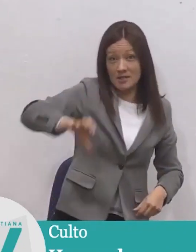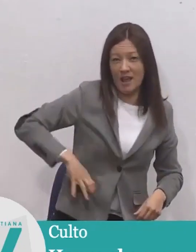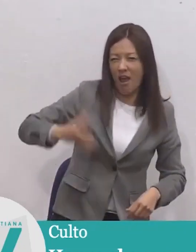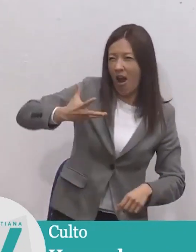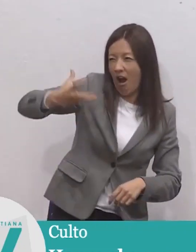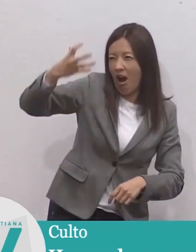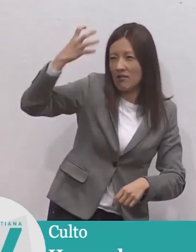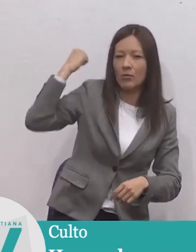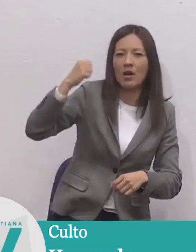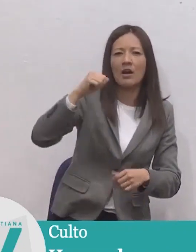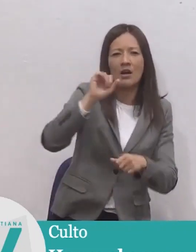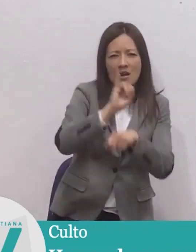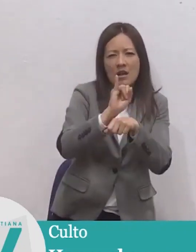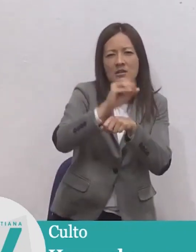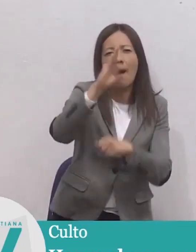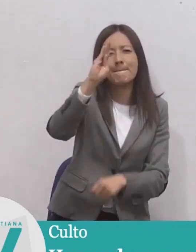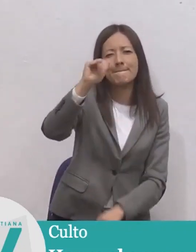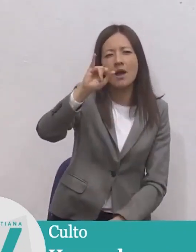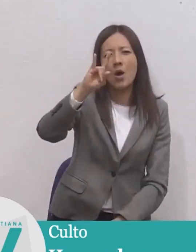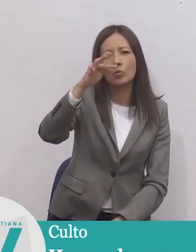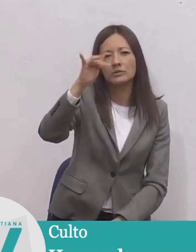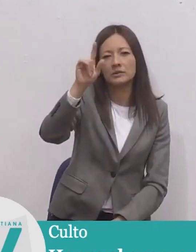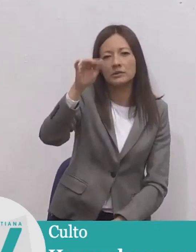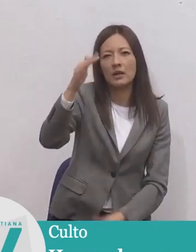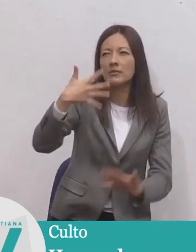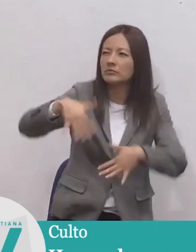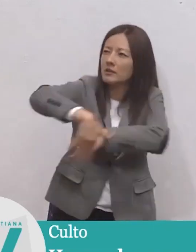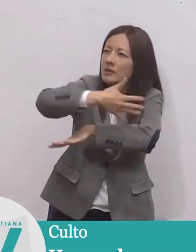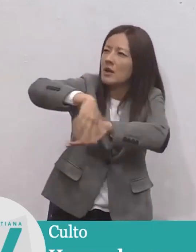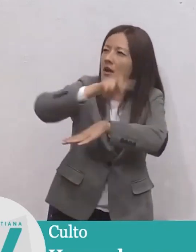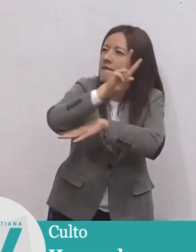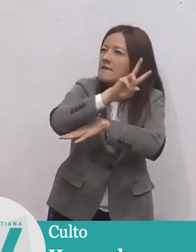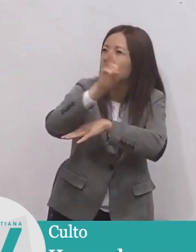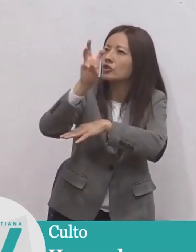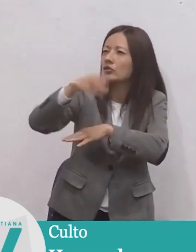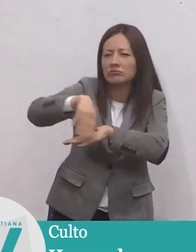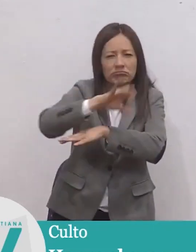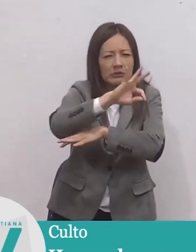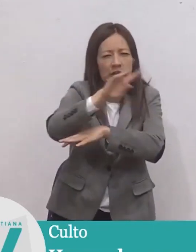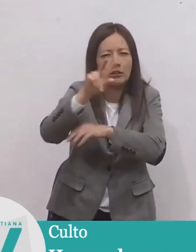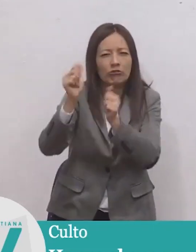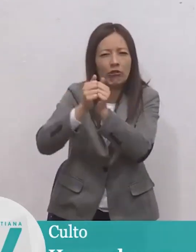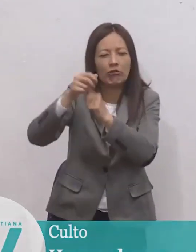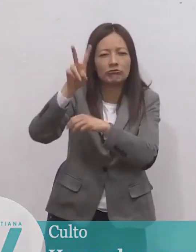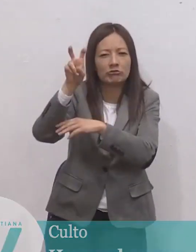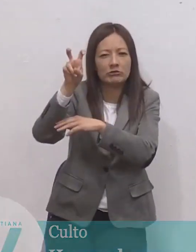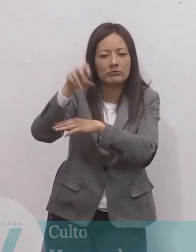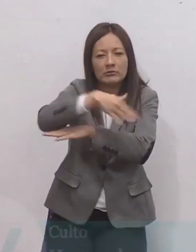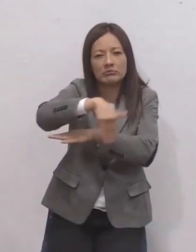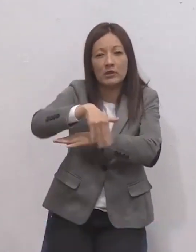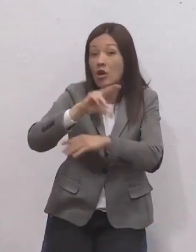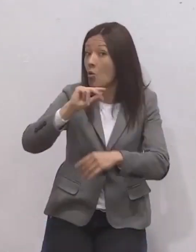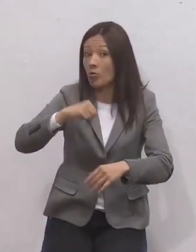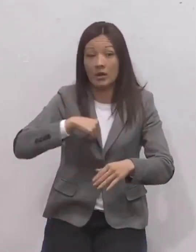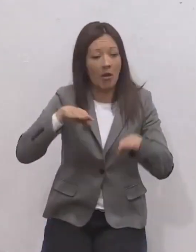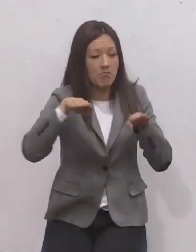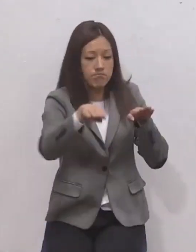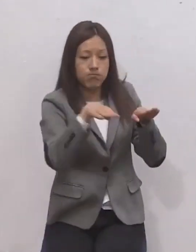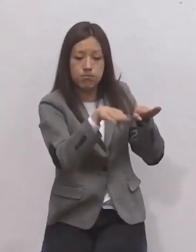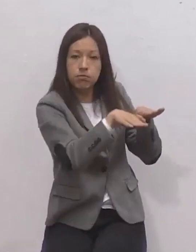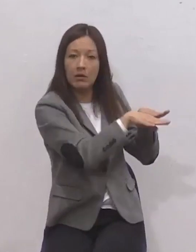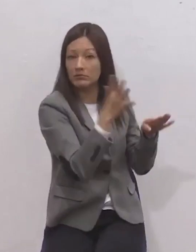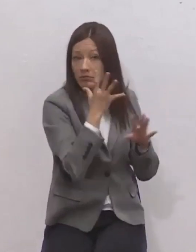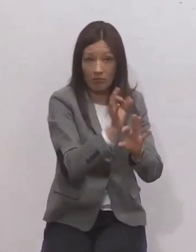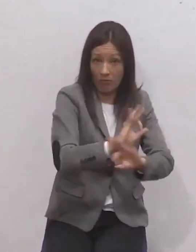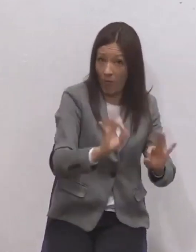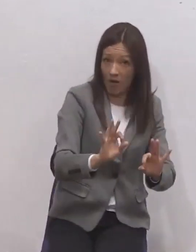iglesia bautista que queda ahí en la, como en la 28, en la 32, con séptima, pues no tiene parqueaderos. Si usted ve la